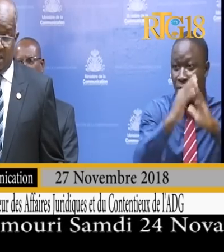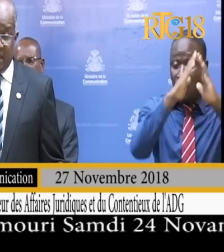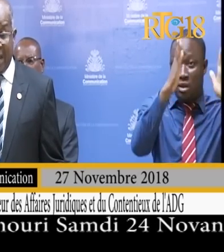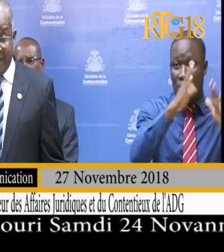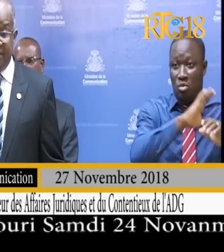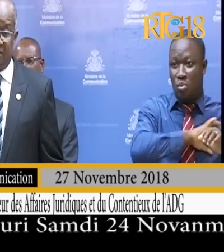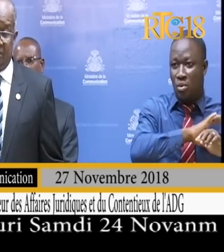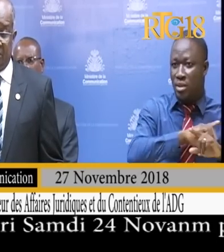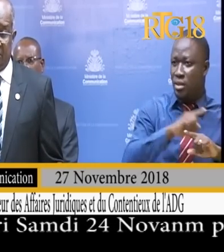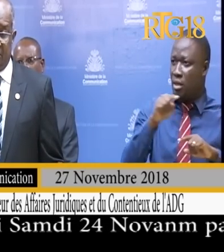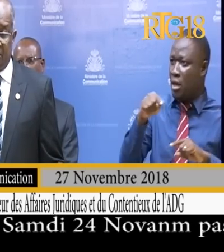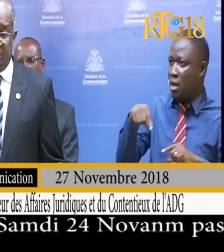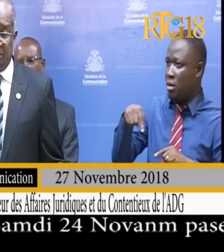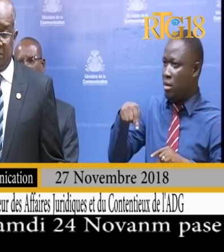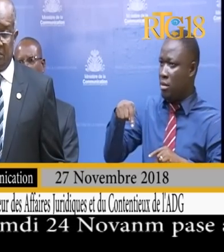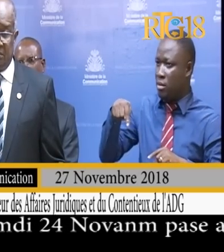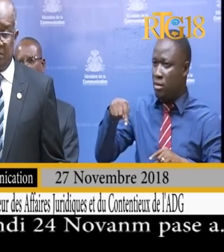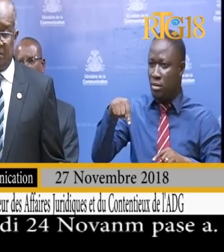Et la,